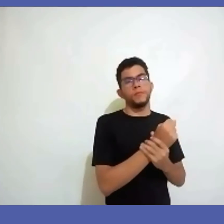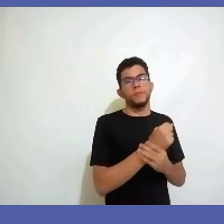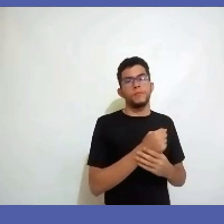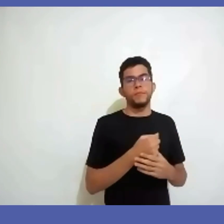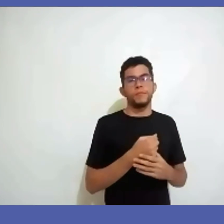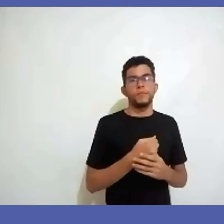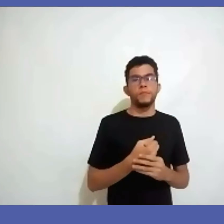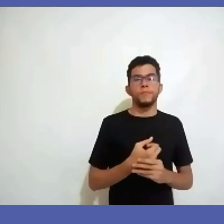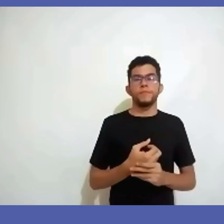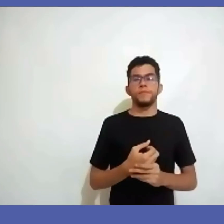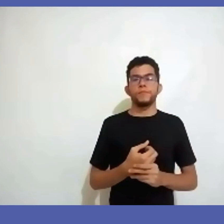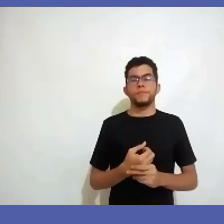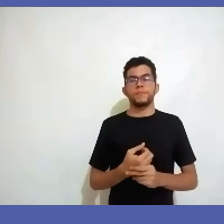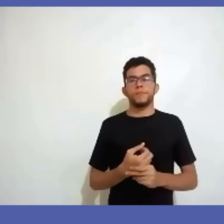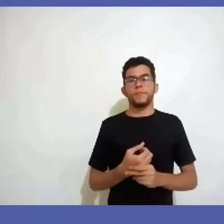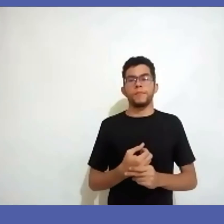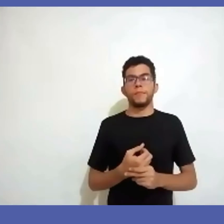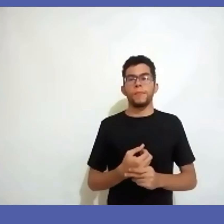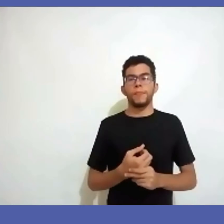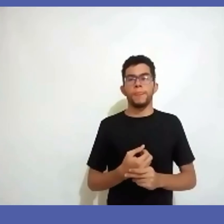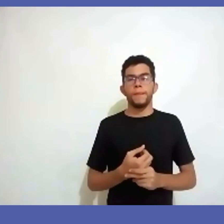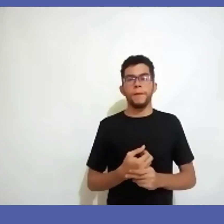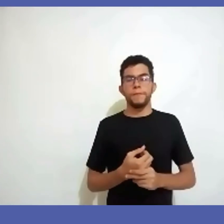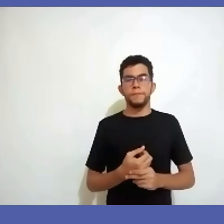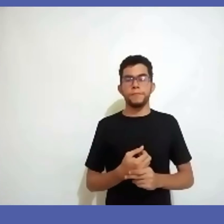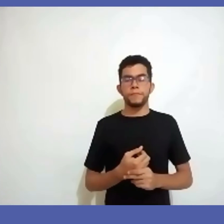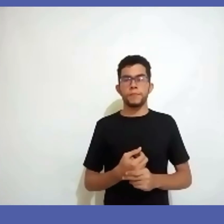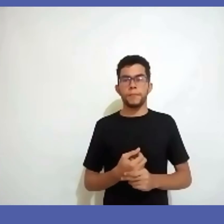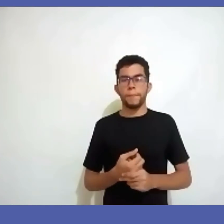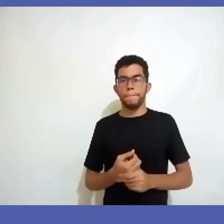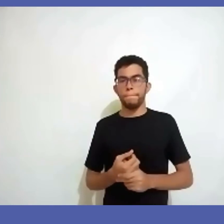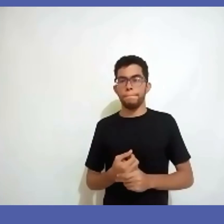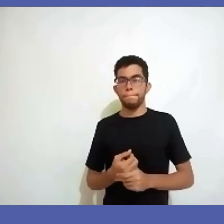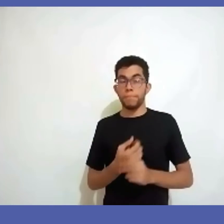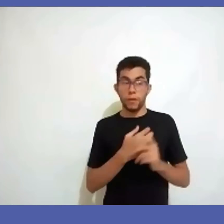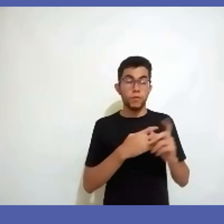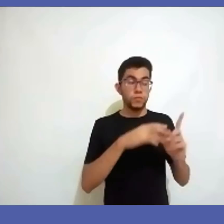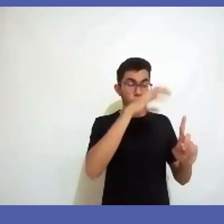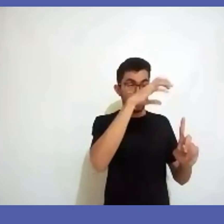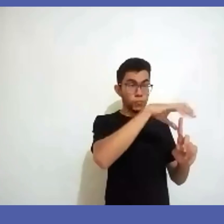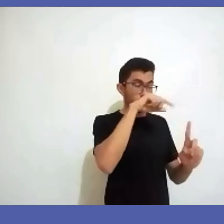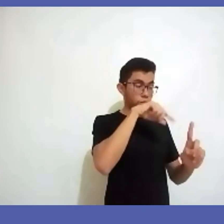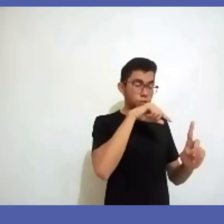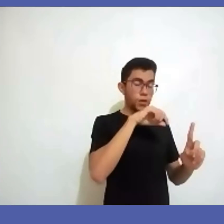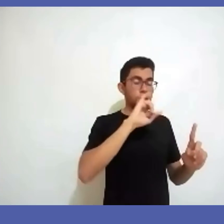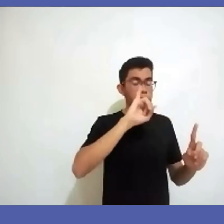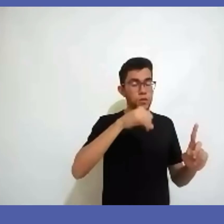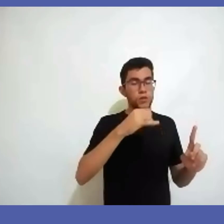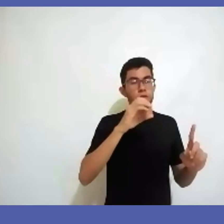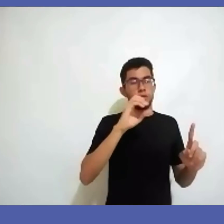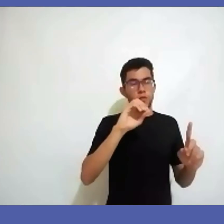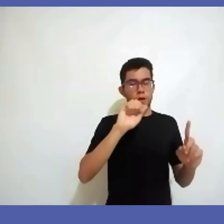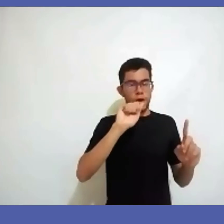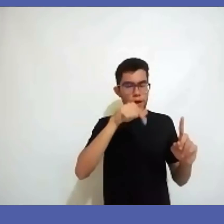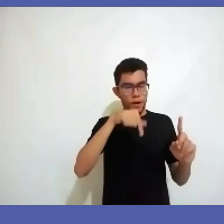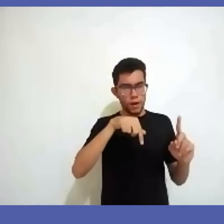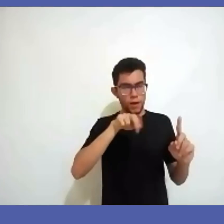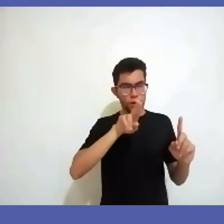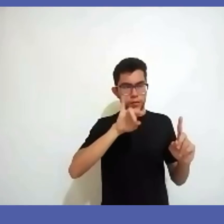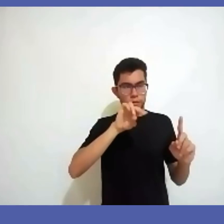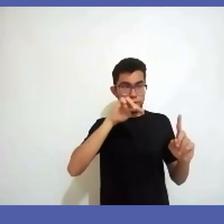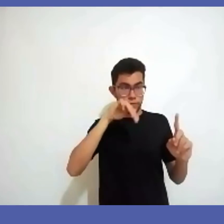reis, no tempo do rei Joaquim, né, o Nabucodonosor mandou levar